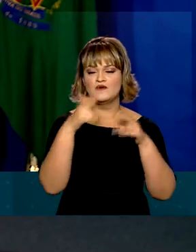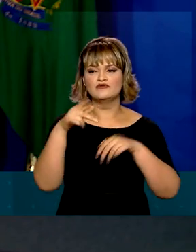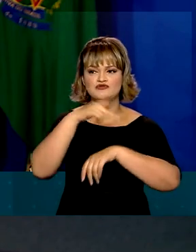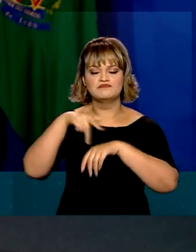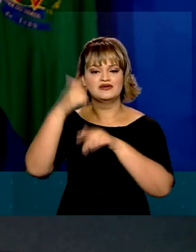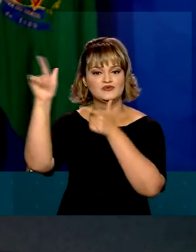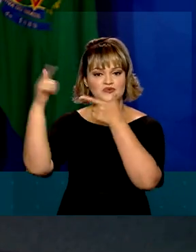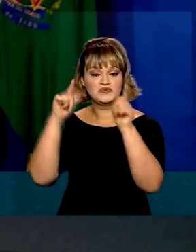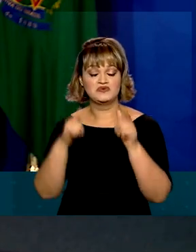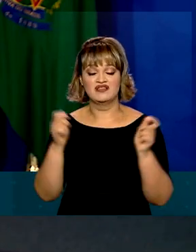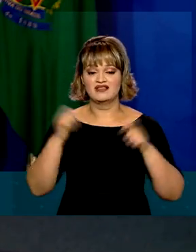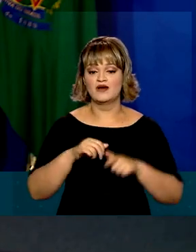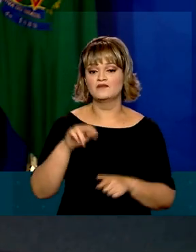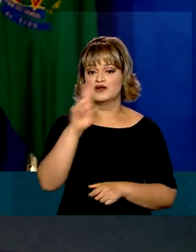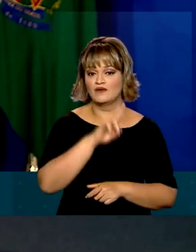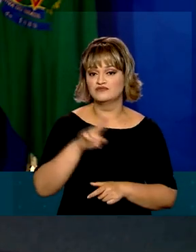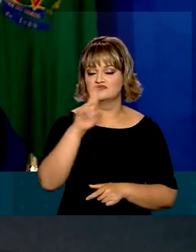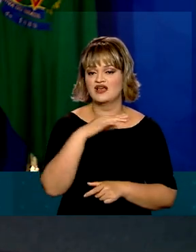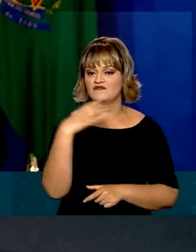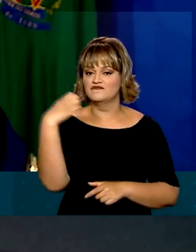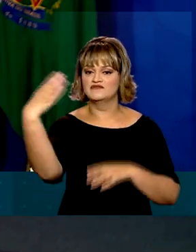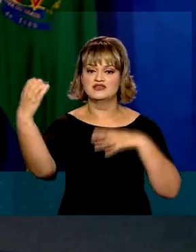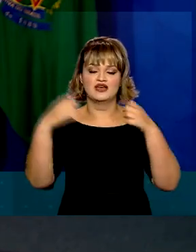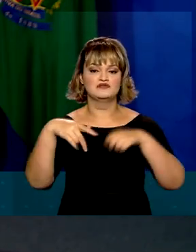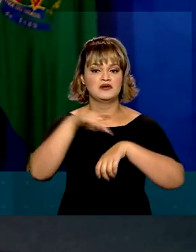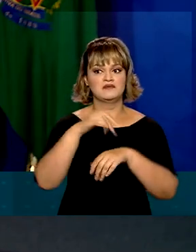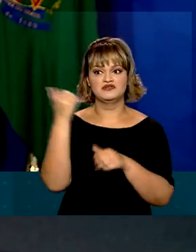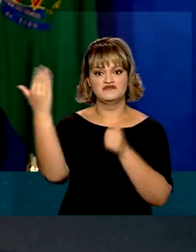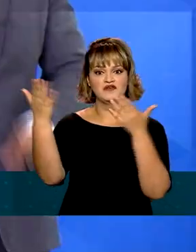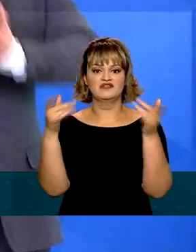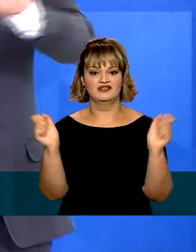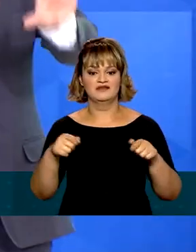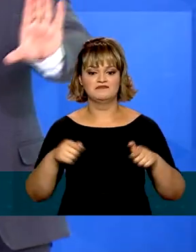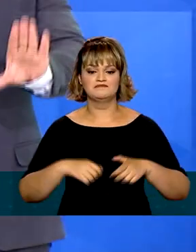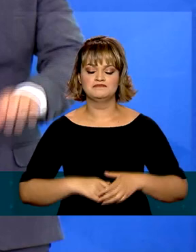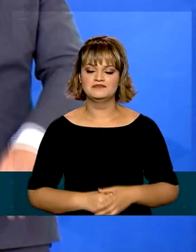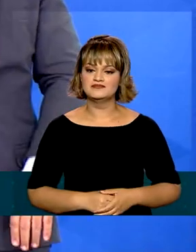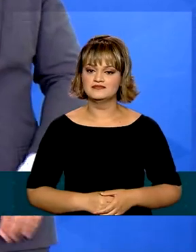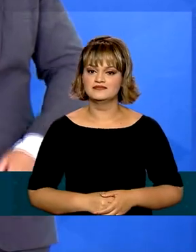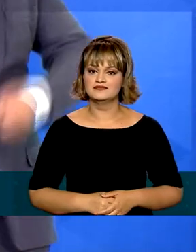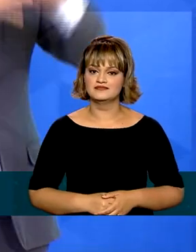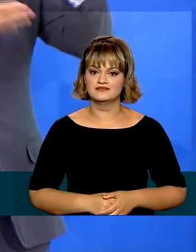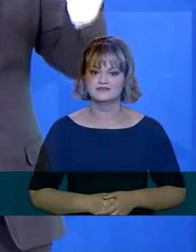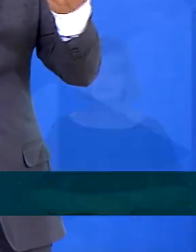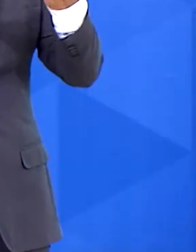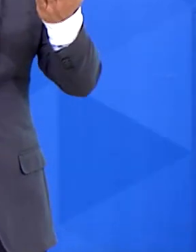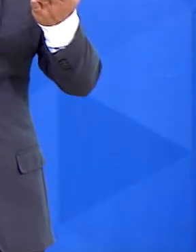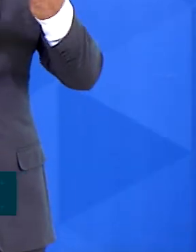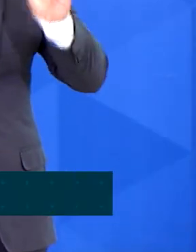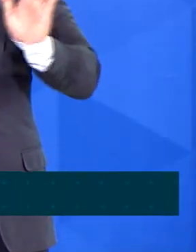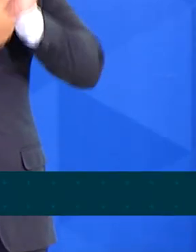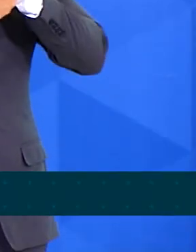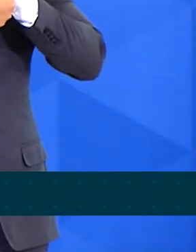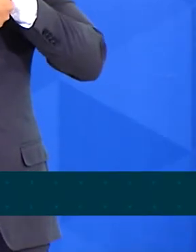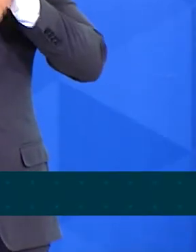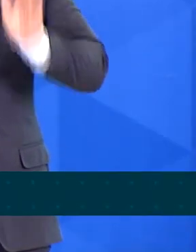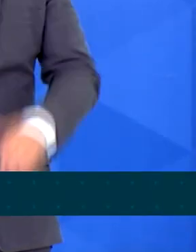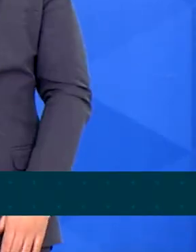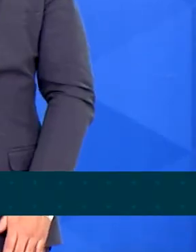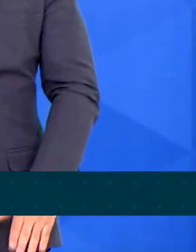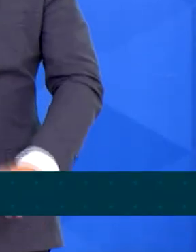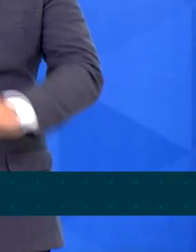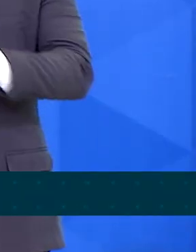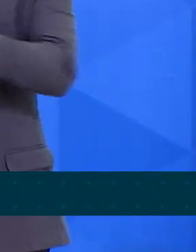e poderá ser usado em viagens para fora do país. A nova carteira de identidade é um documento moderno, seguro,